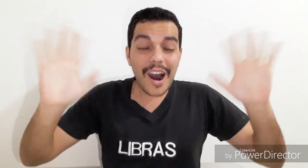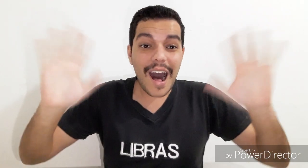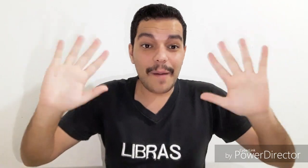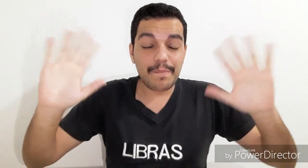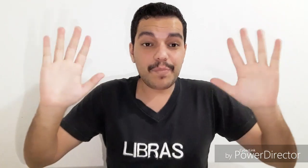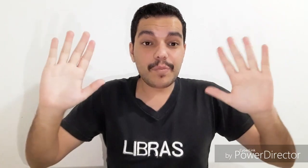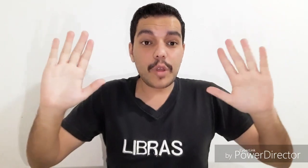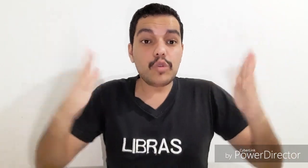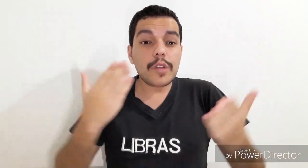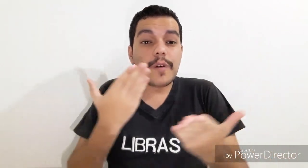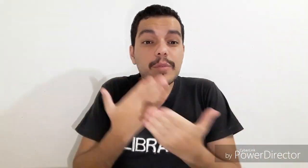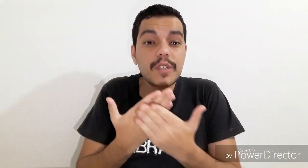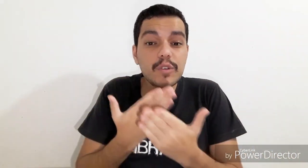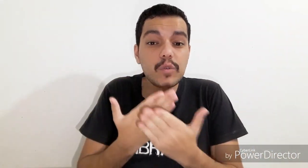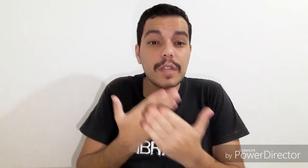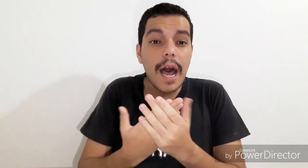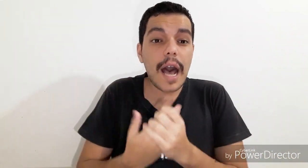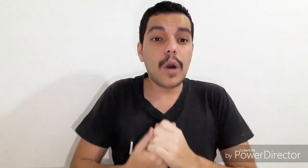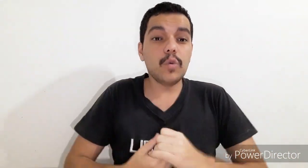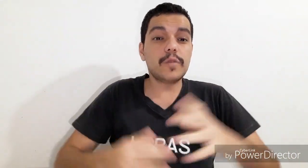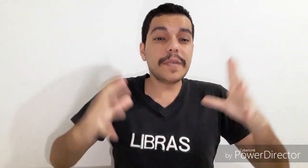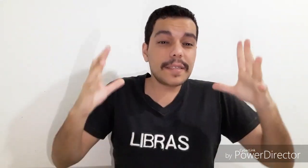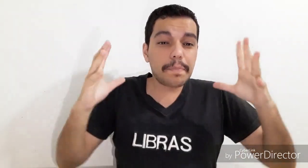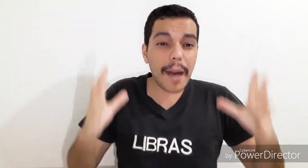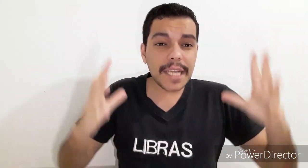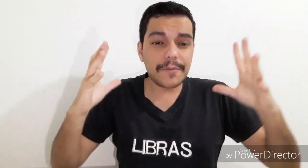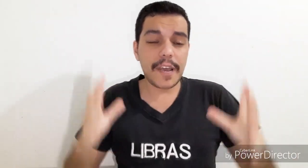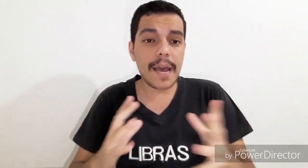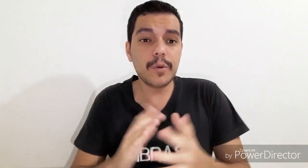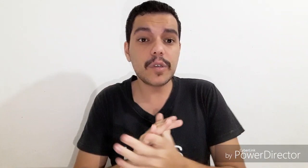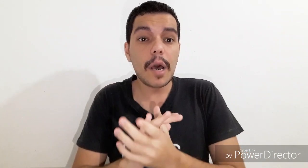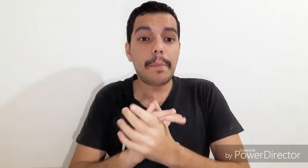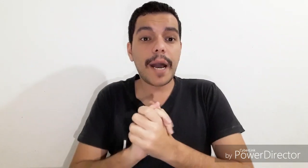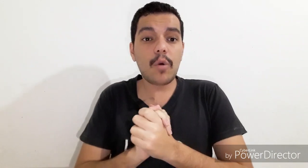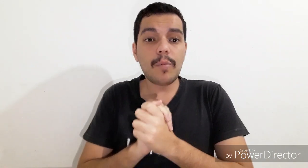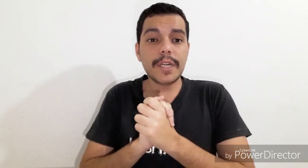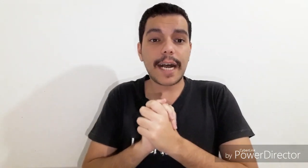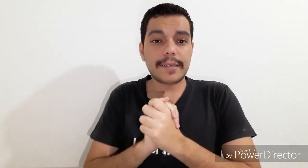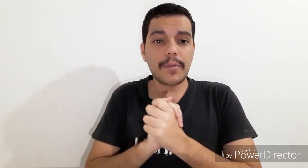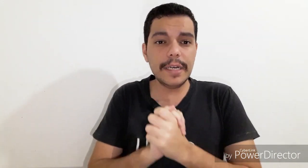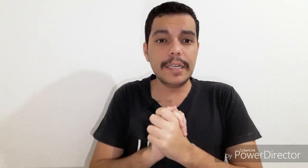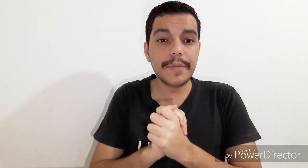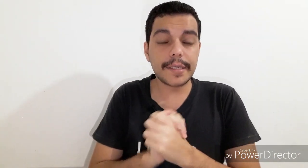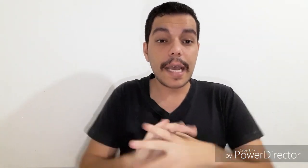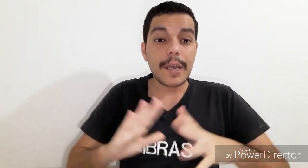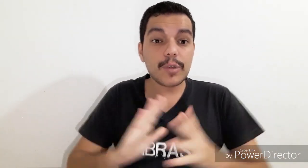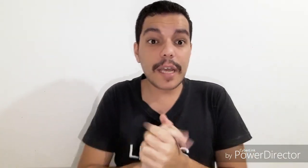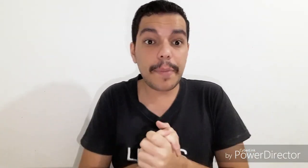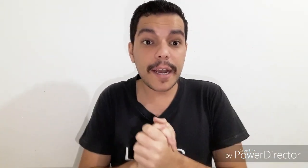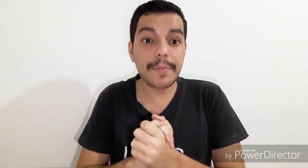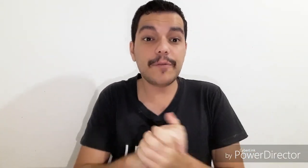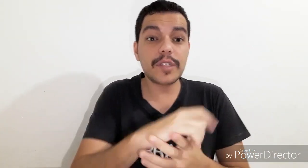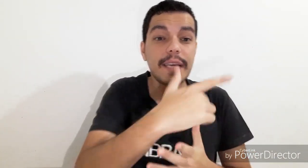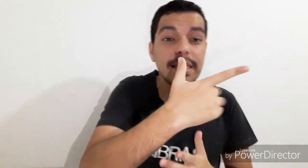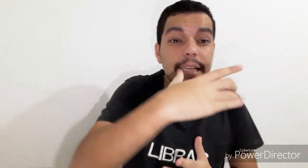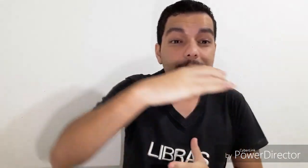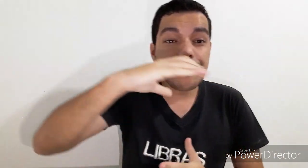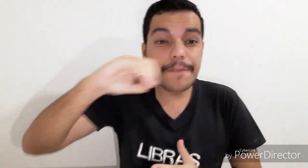Olá! Nós vamos estudar os principais verbos para a comunicação em Libras. Eu separei para vocês